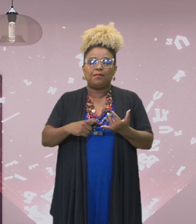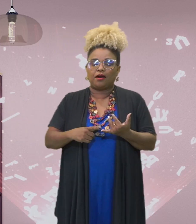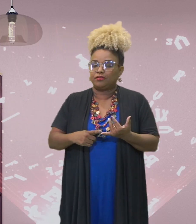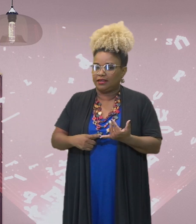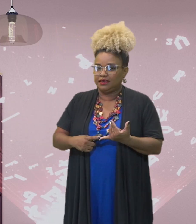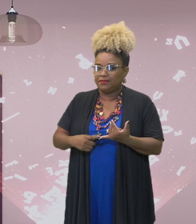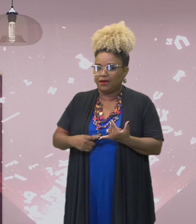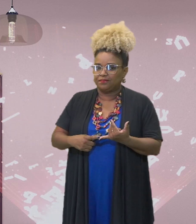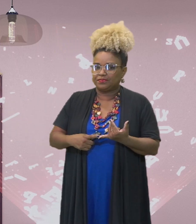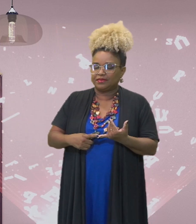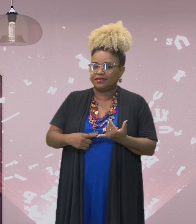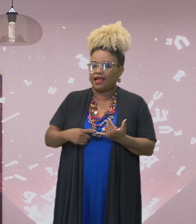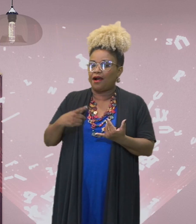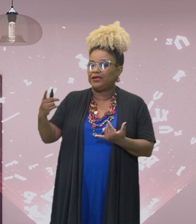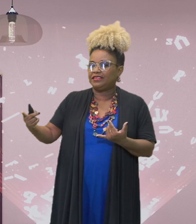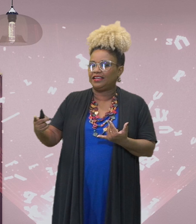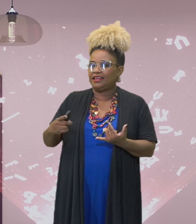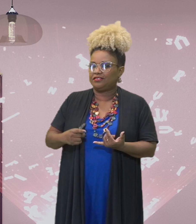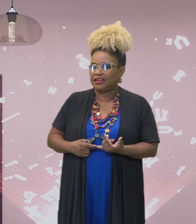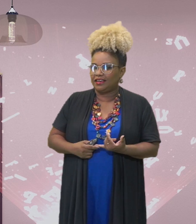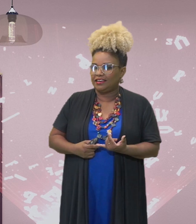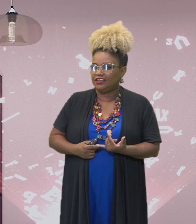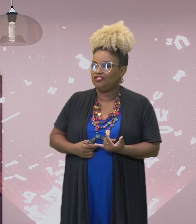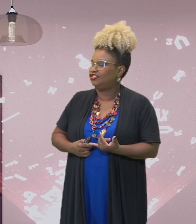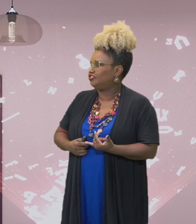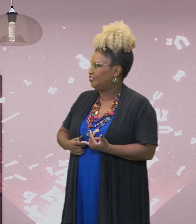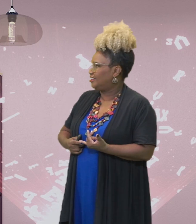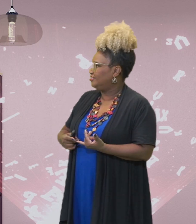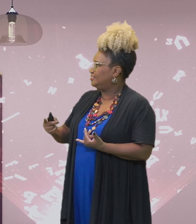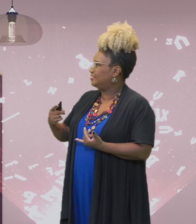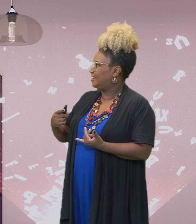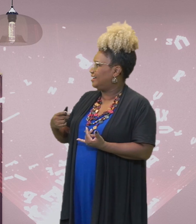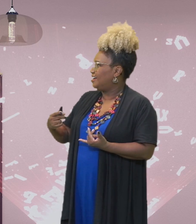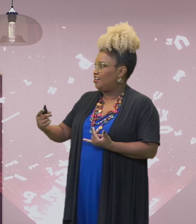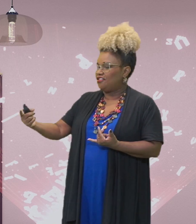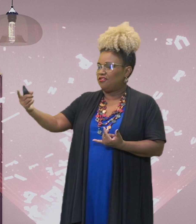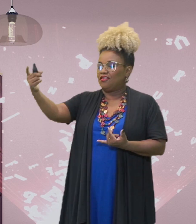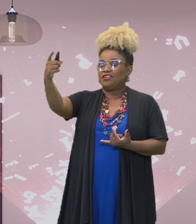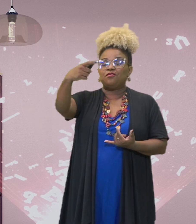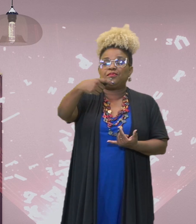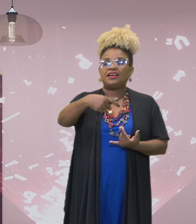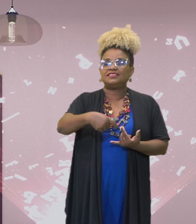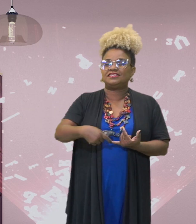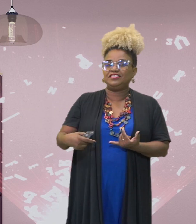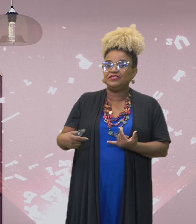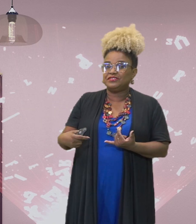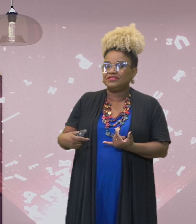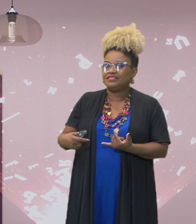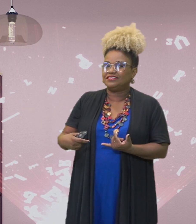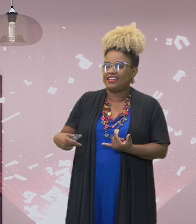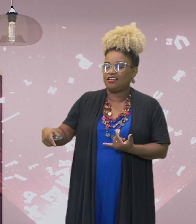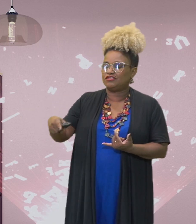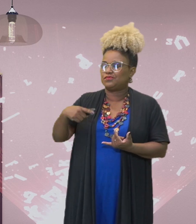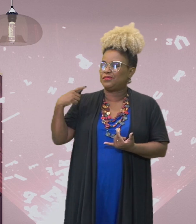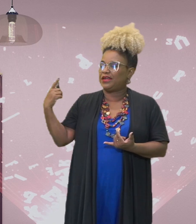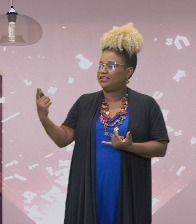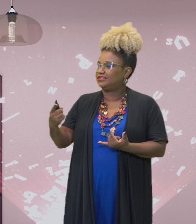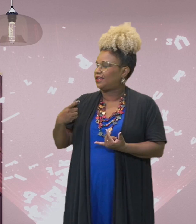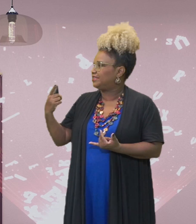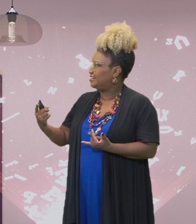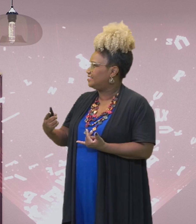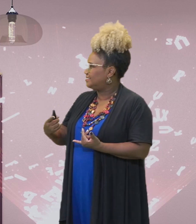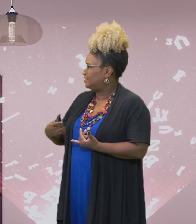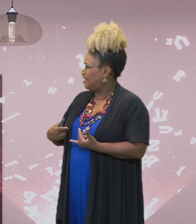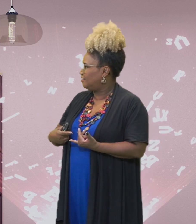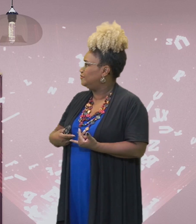Porque Macunaíma, a mãe dele era o quê? Indígena. Diz o quê? O Brasil, né? Os